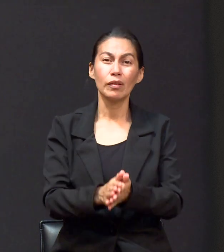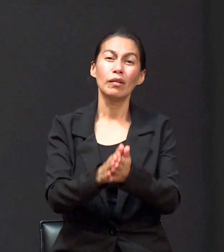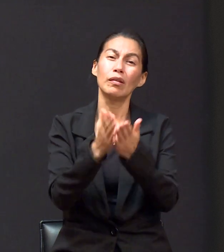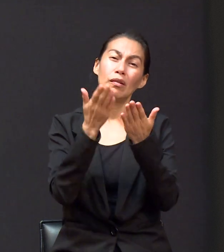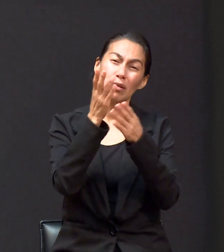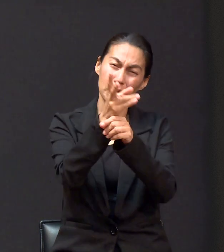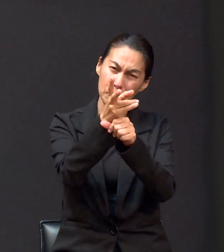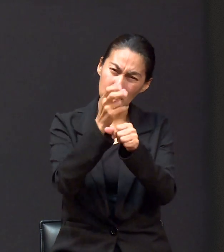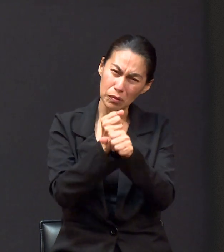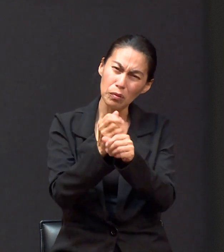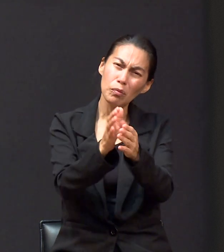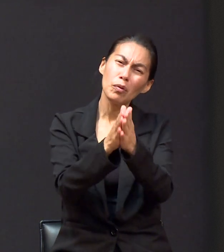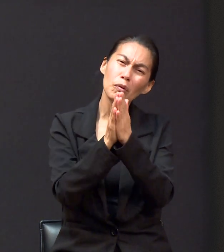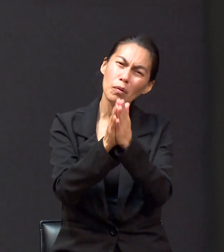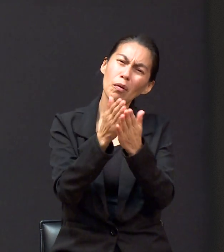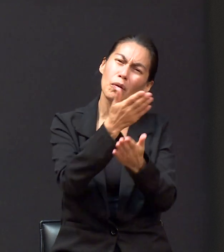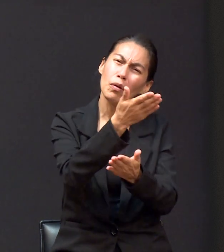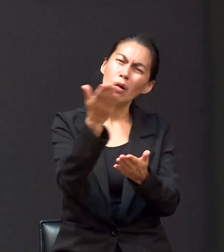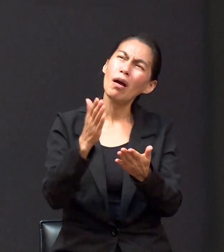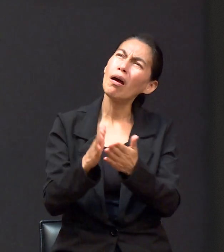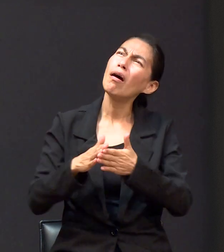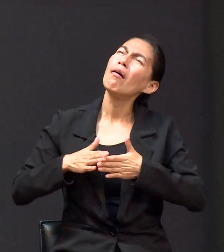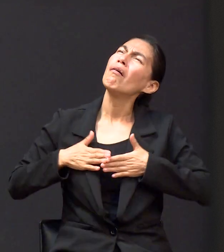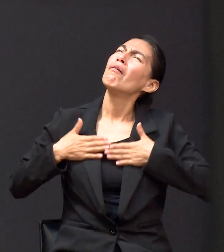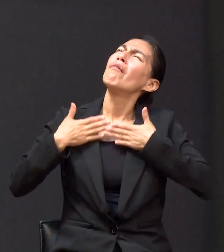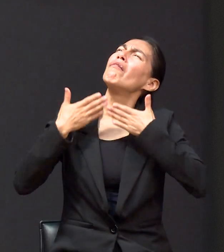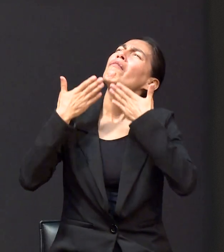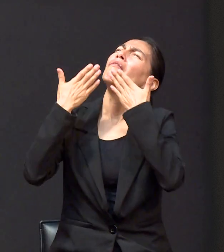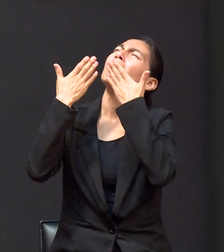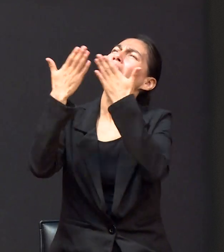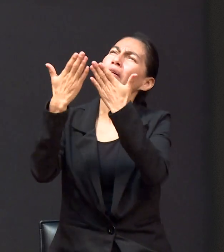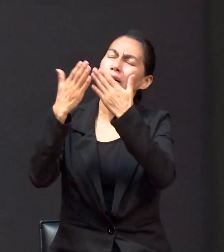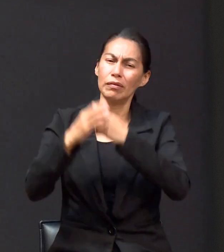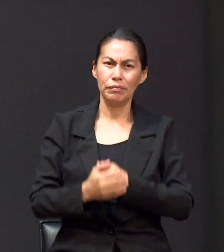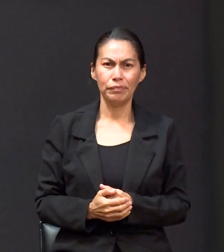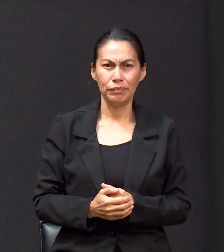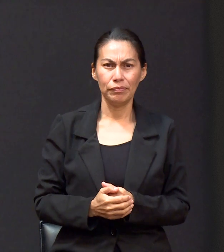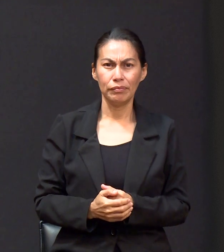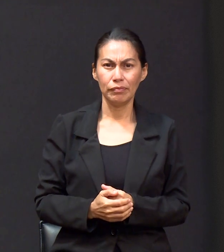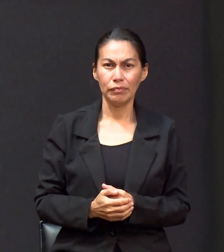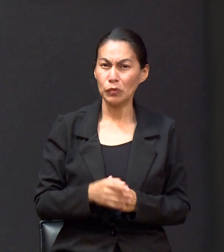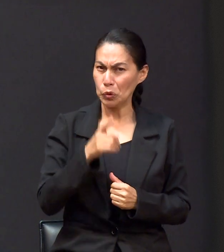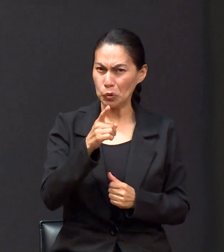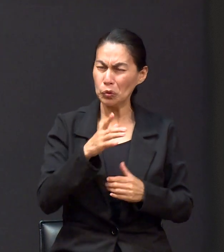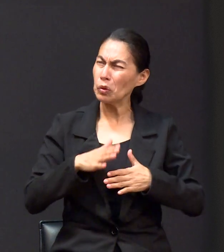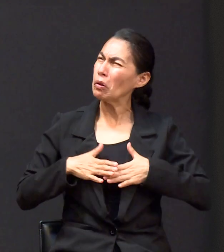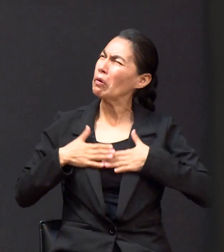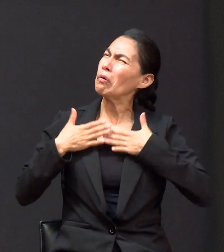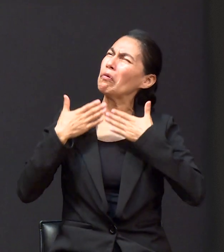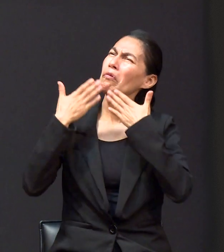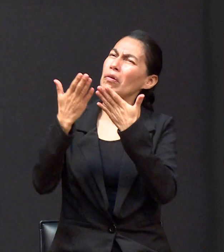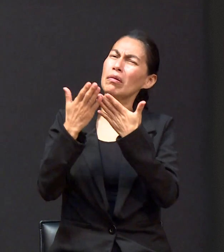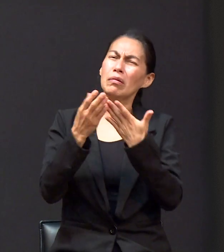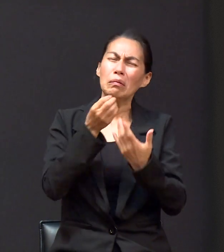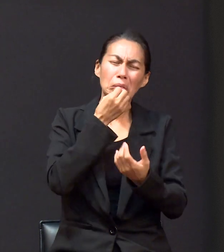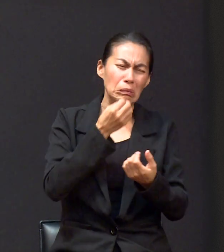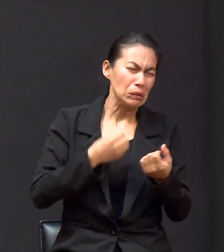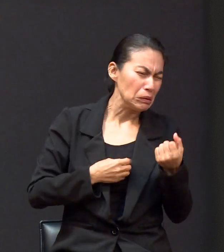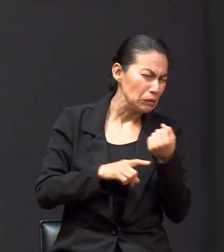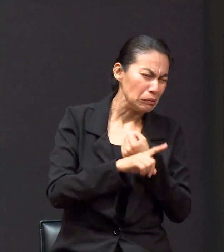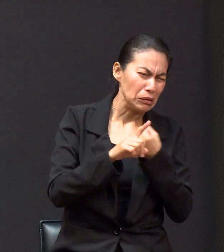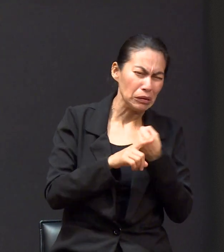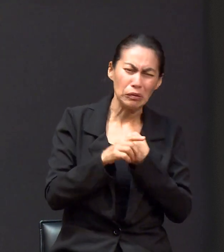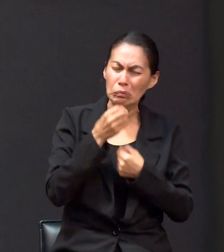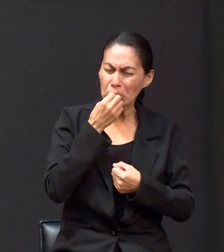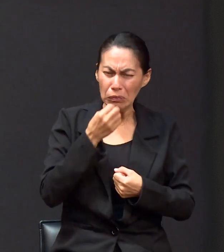mirando a confiar en Dios. Cualquiera que sea tu situación, confía en Él y Él